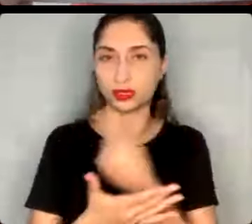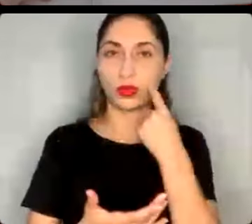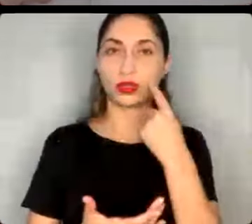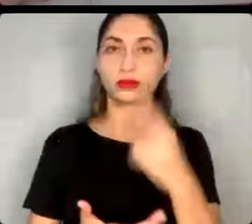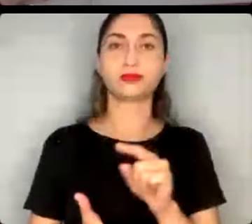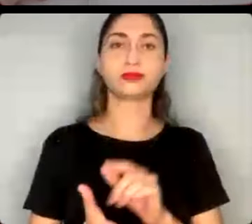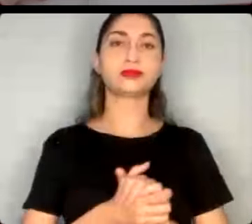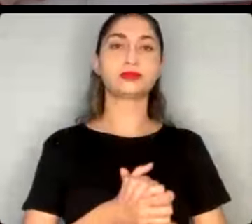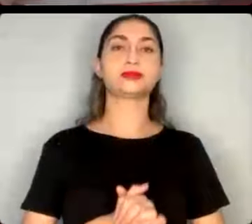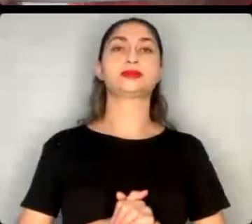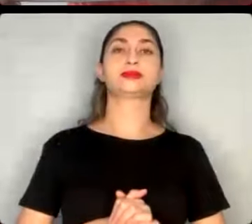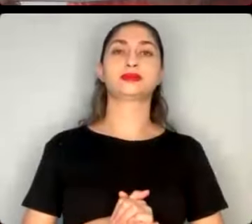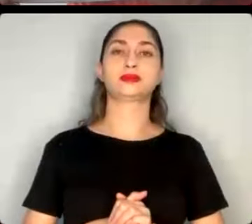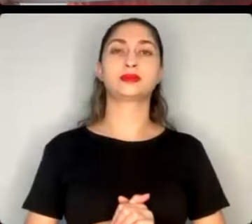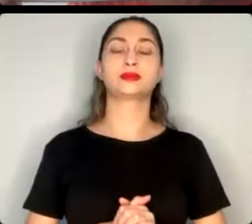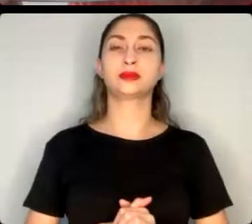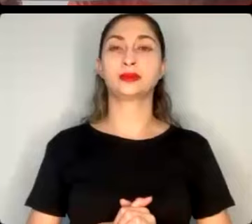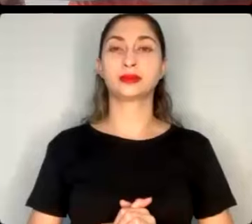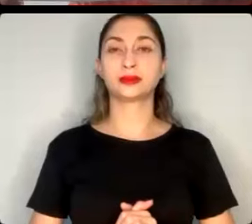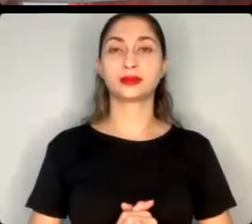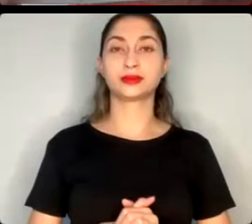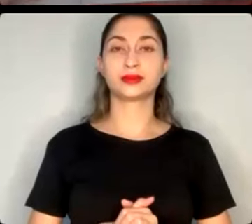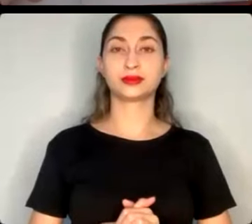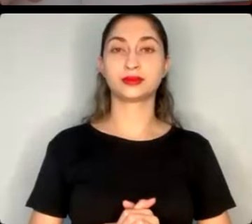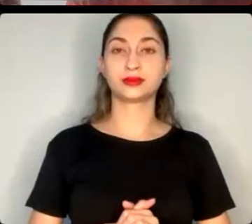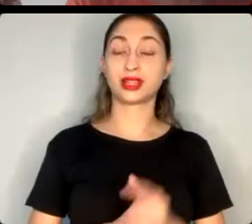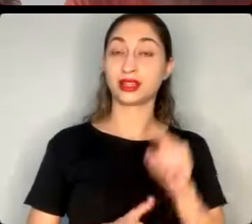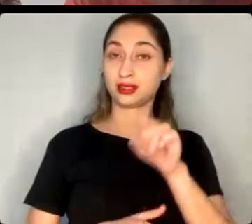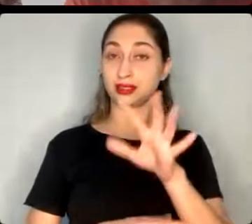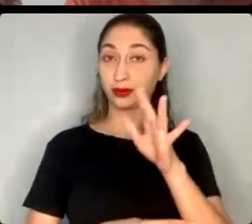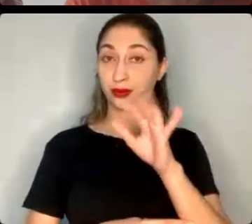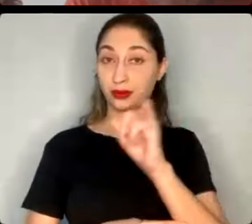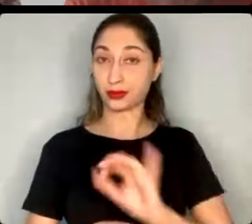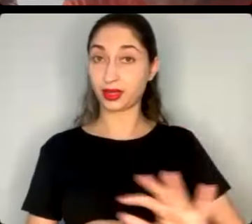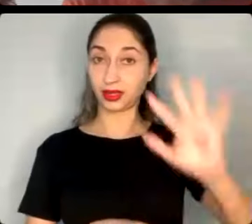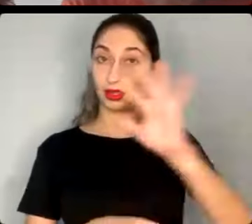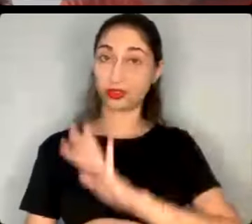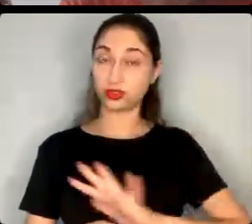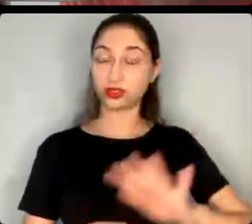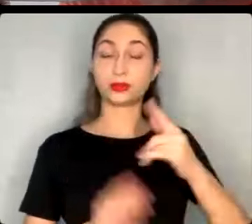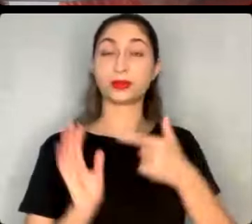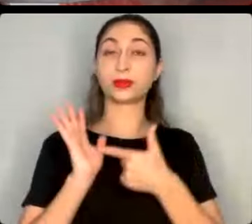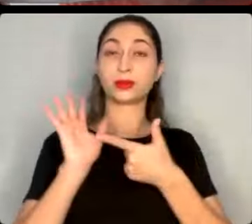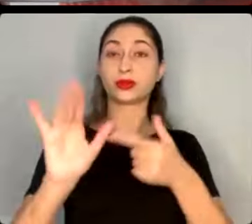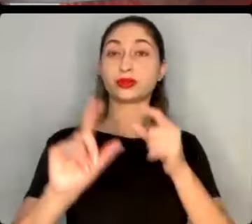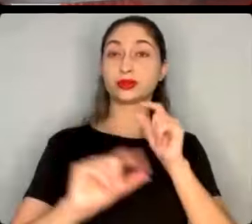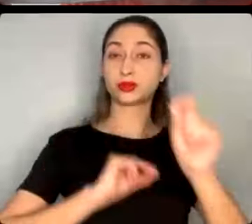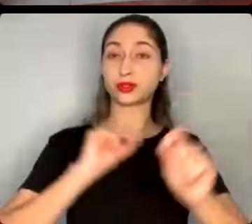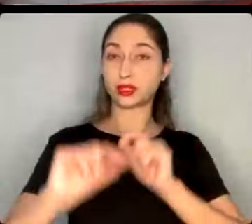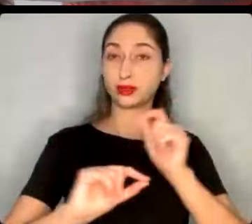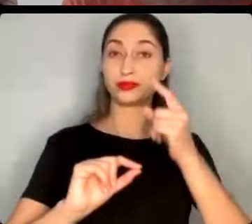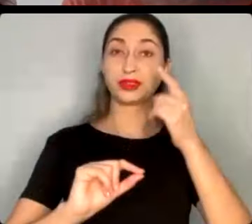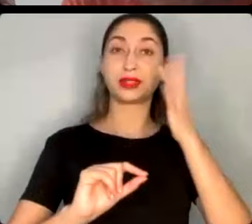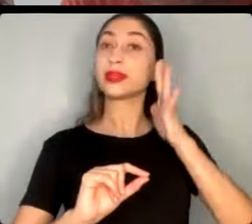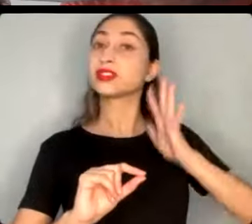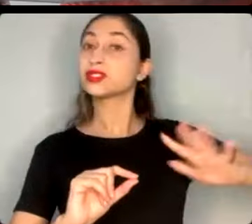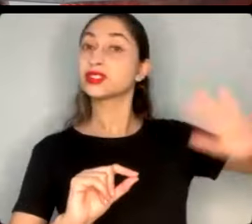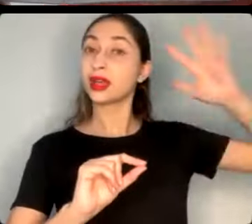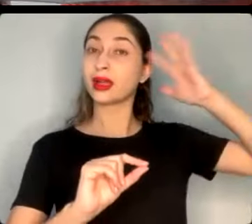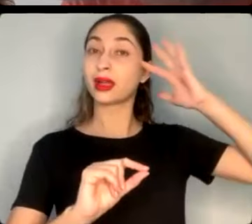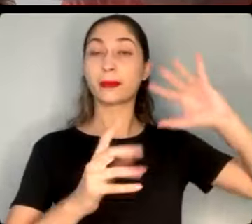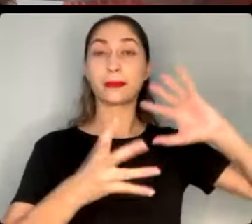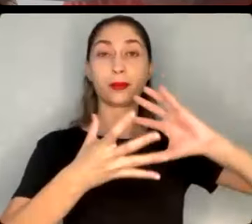também da Leonora Vaz, essa imaginação, ou você pode ter também uma bola real ali entre